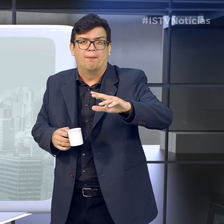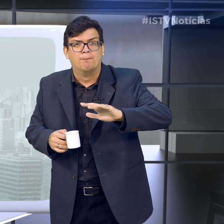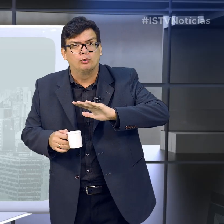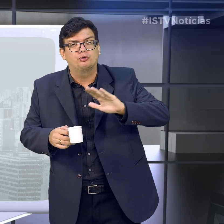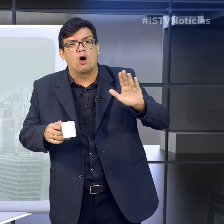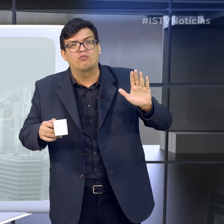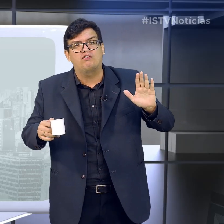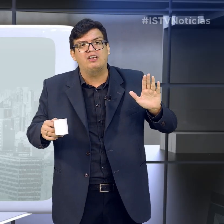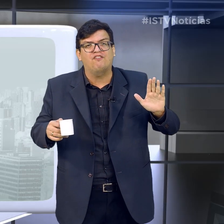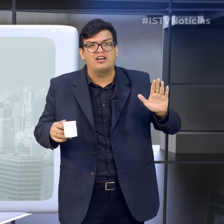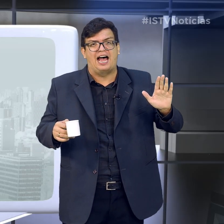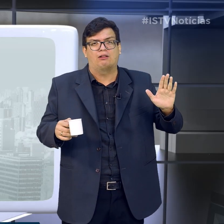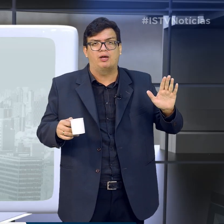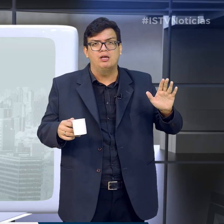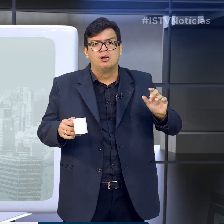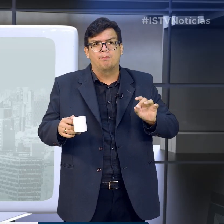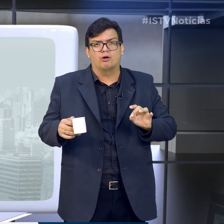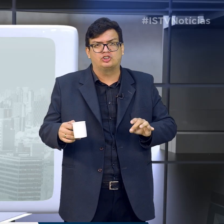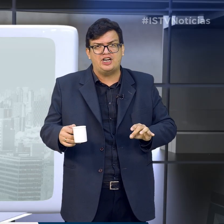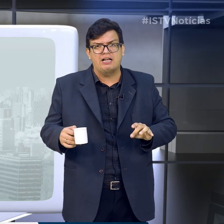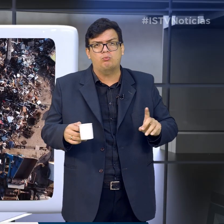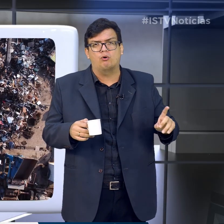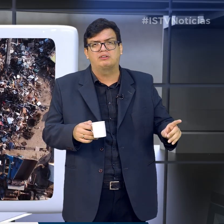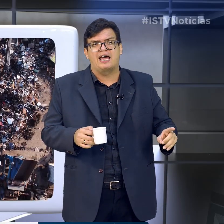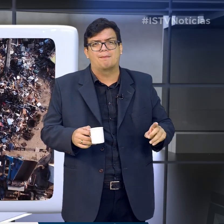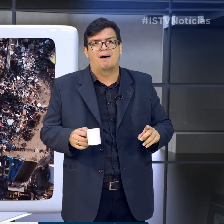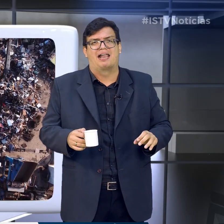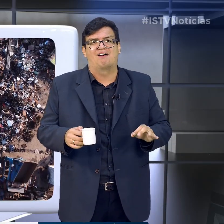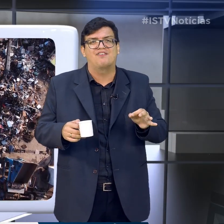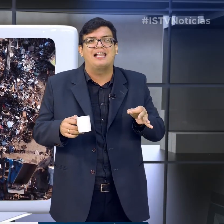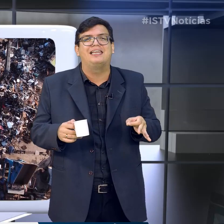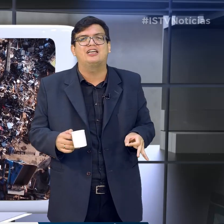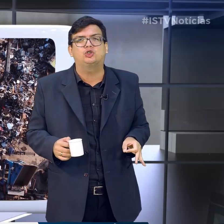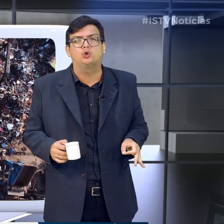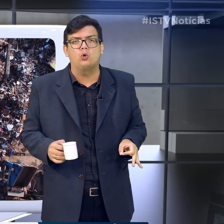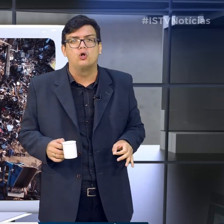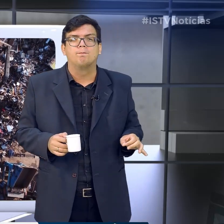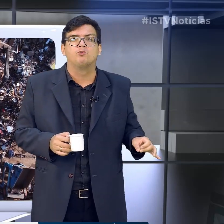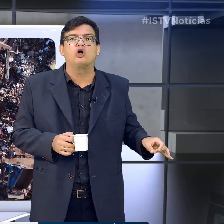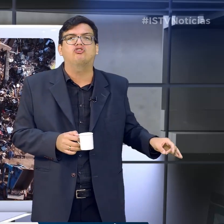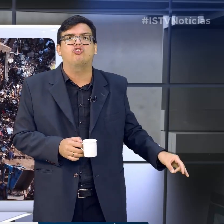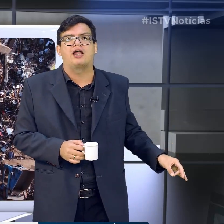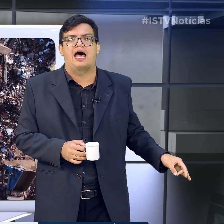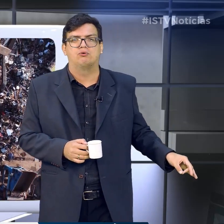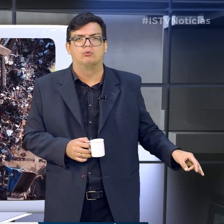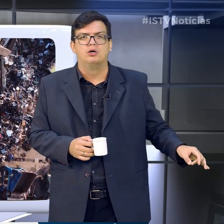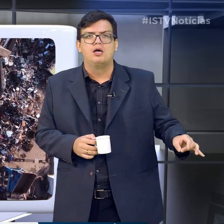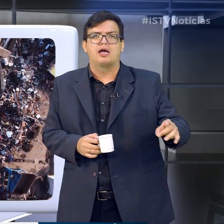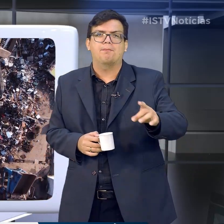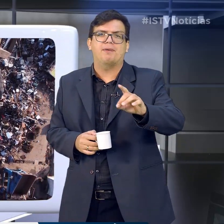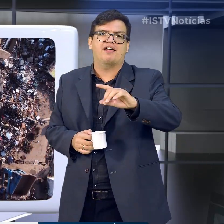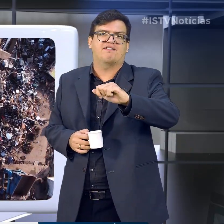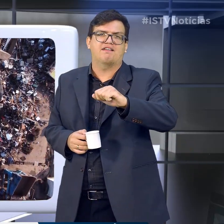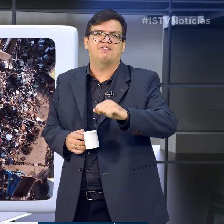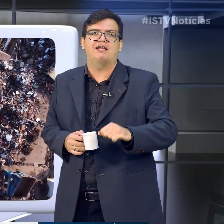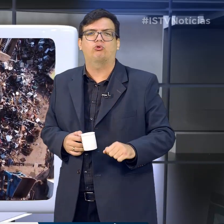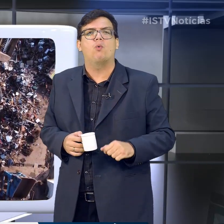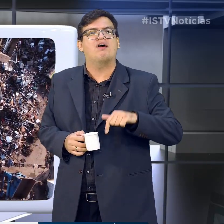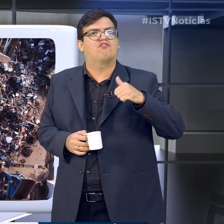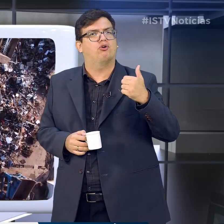mudou o significado hein projeto Altera a palavra lixo no dicionário empresas tentam